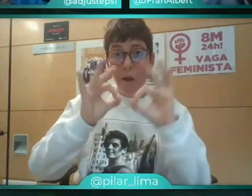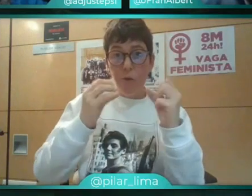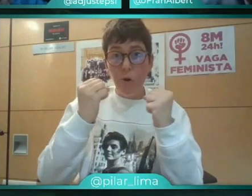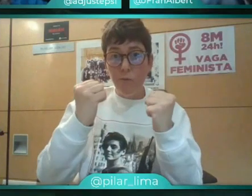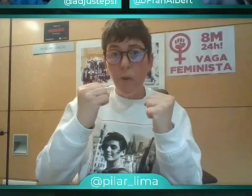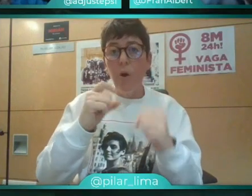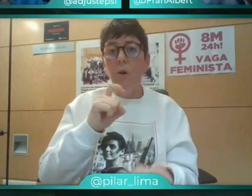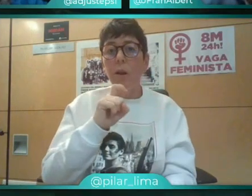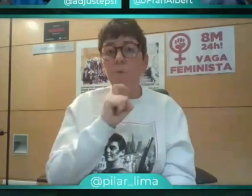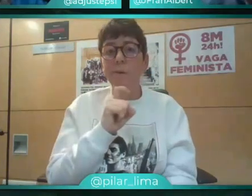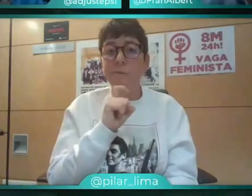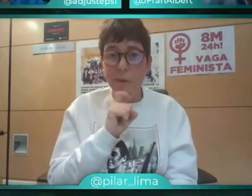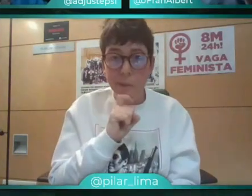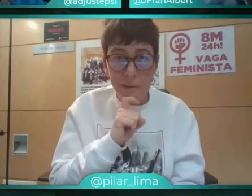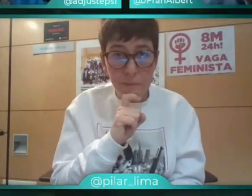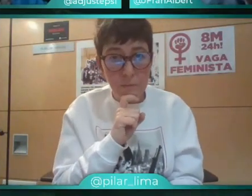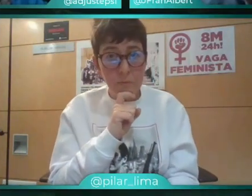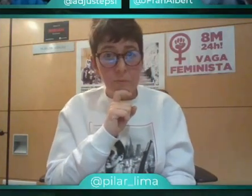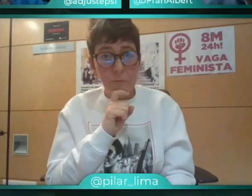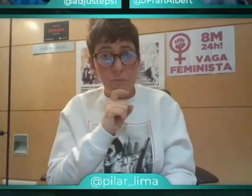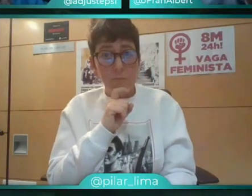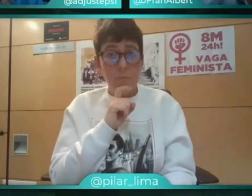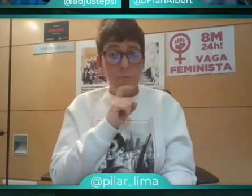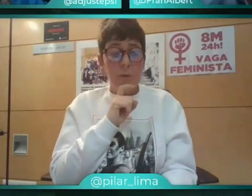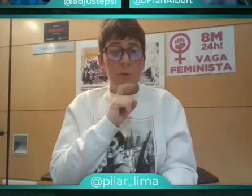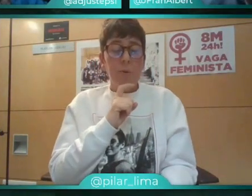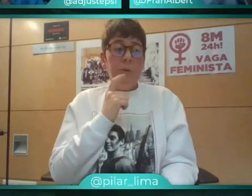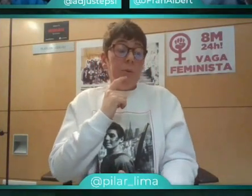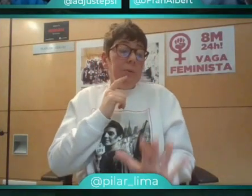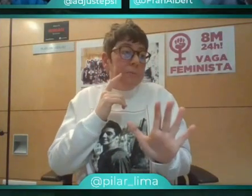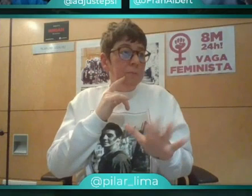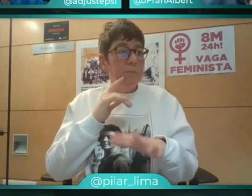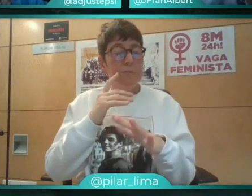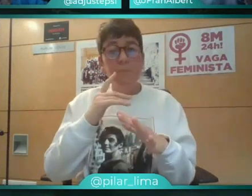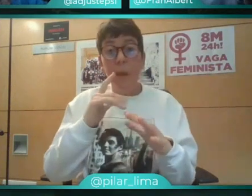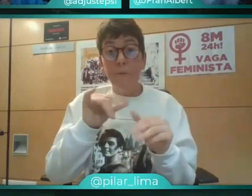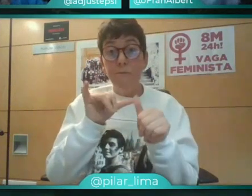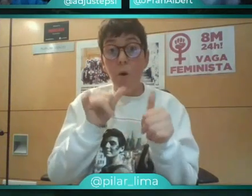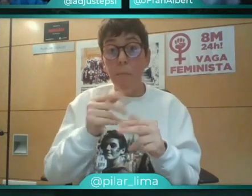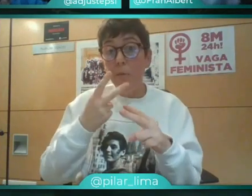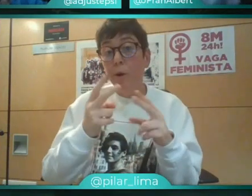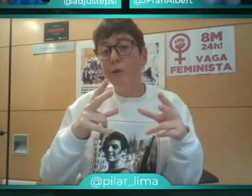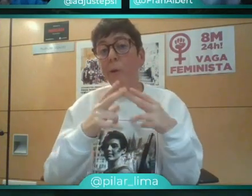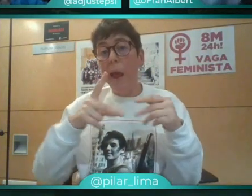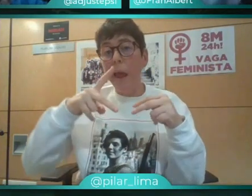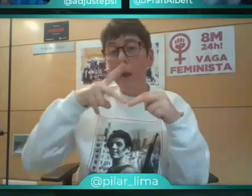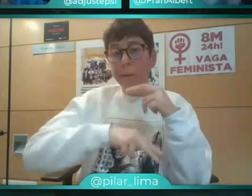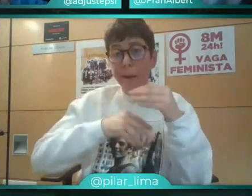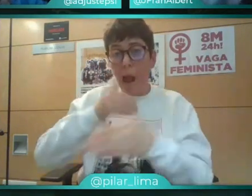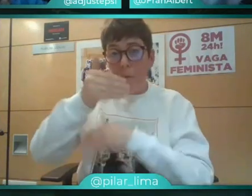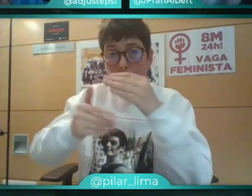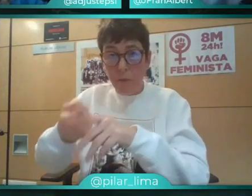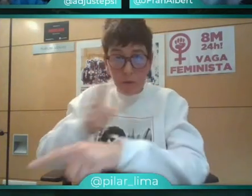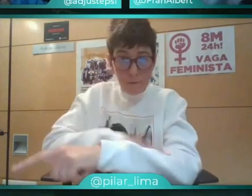con políticas tangibles es lo necesario pero con la correlación de fuerzas que tenemos actualmente es bien difícil